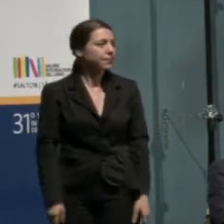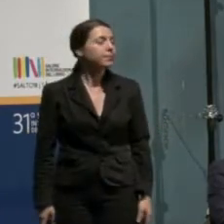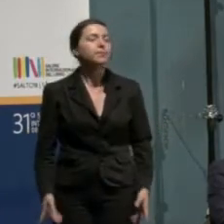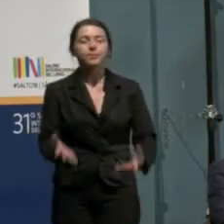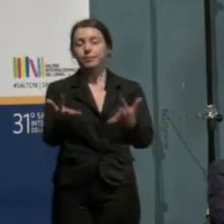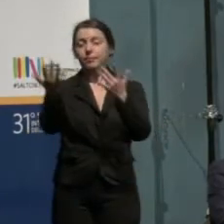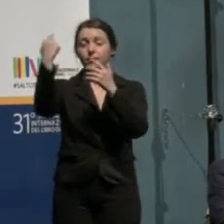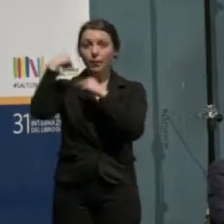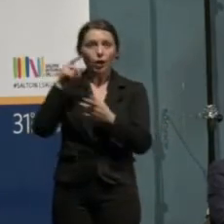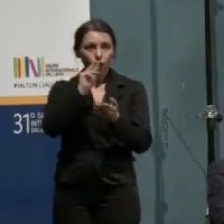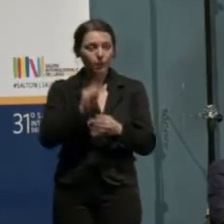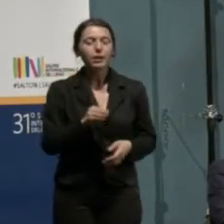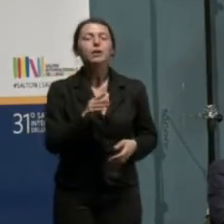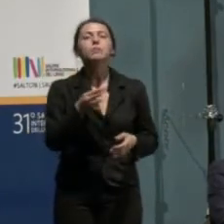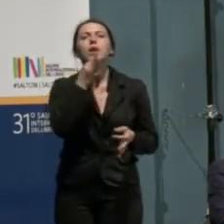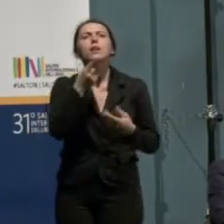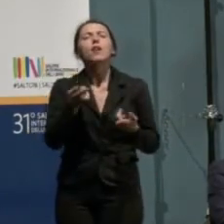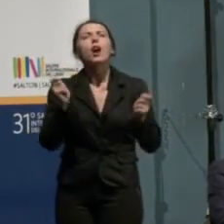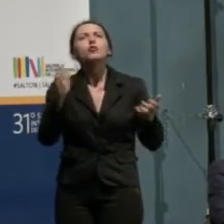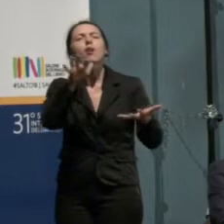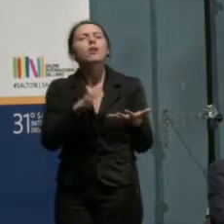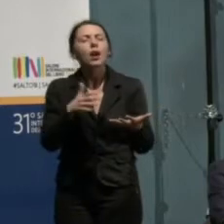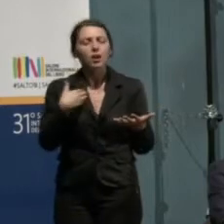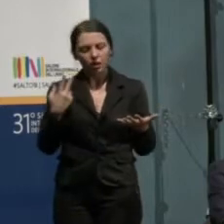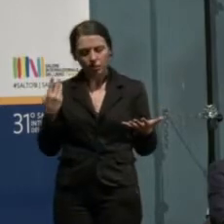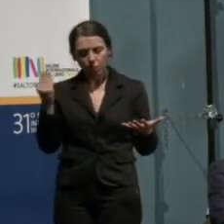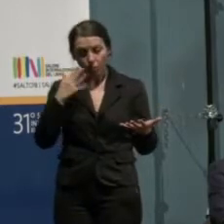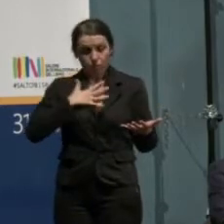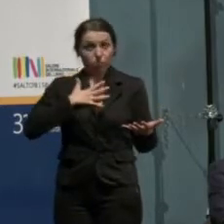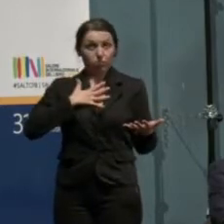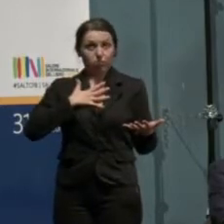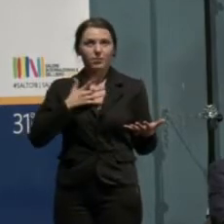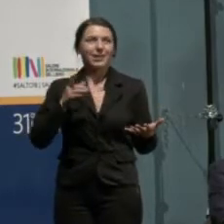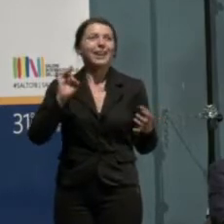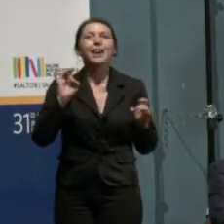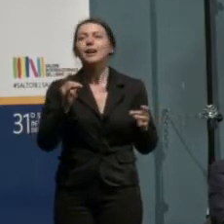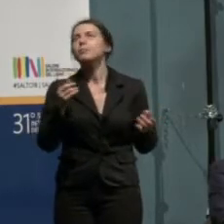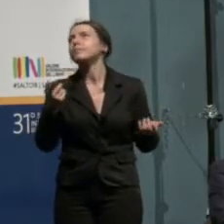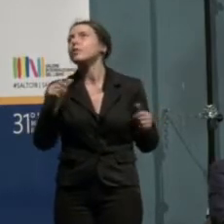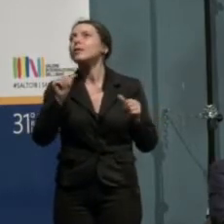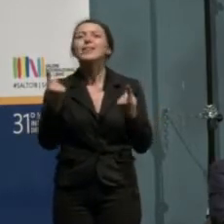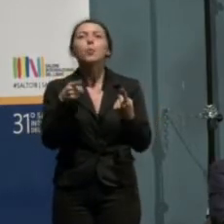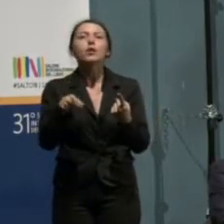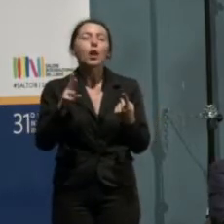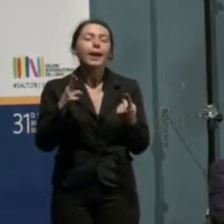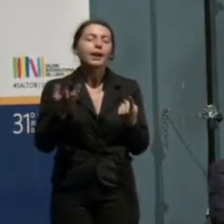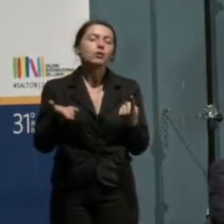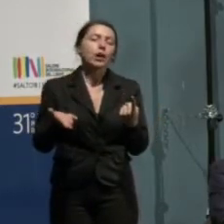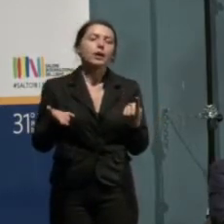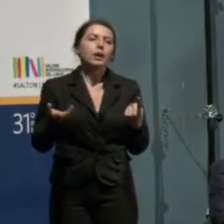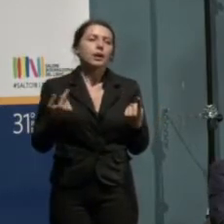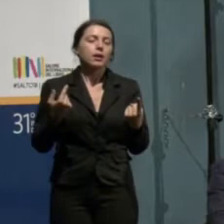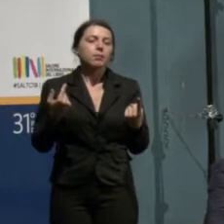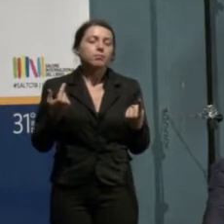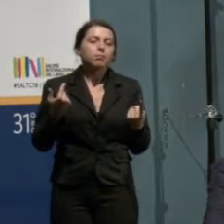tornando alla domanda il giornalismo secondo me ripeto io penso che il caso del genetica ma da questo punto di vista un fermo restando poi io